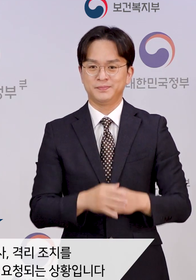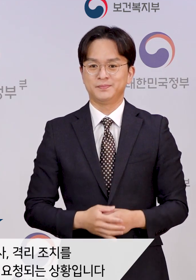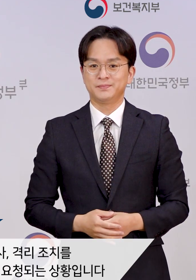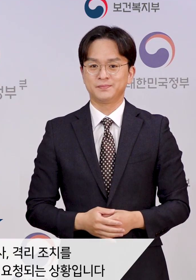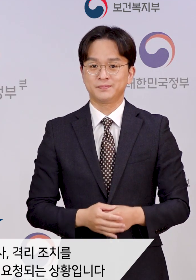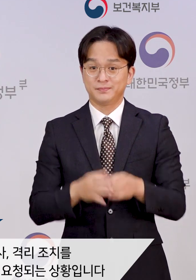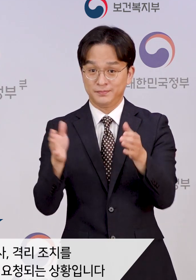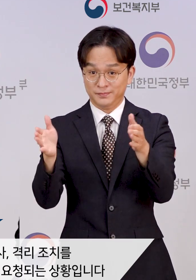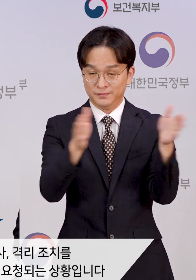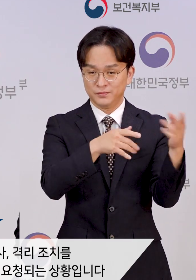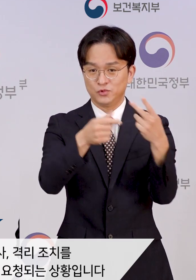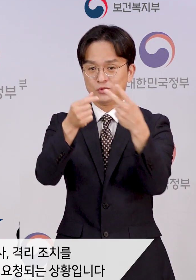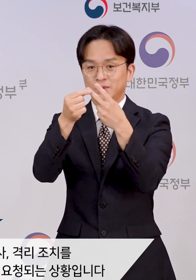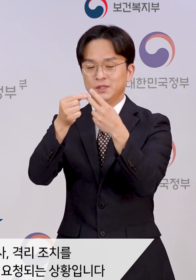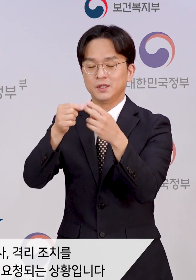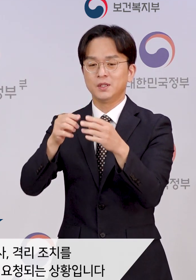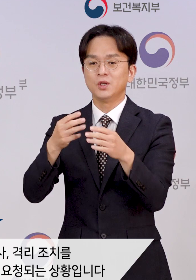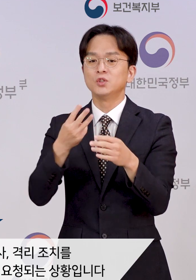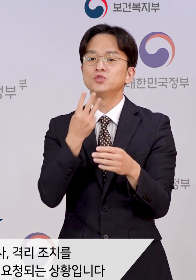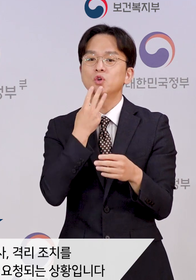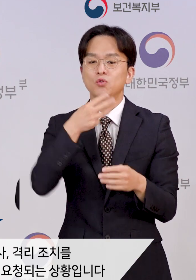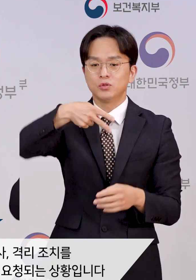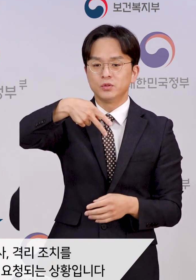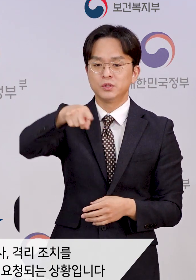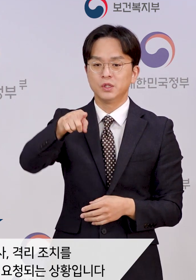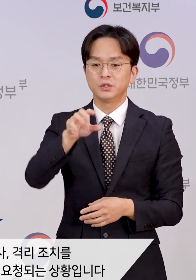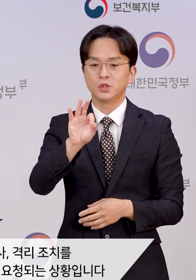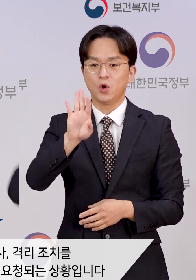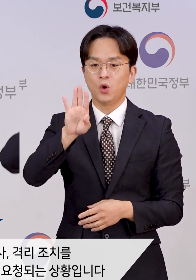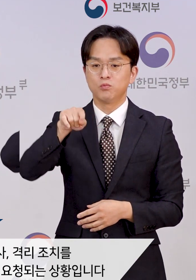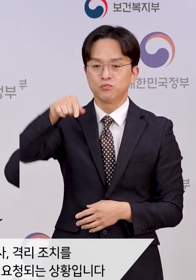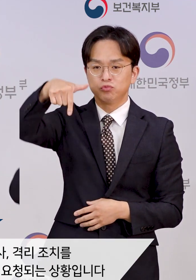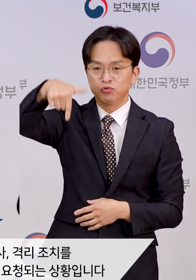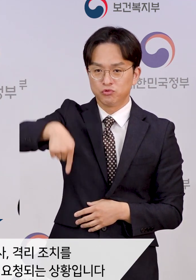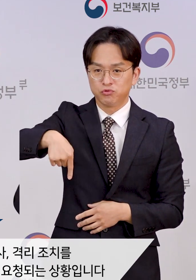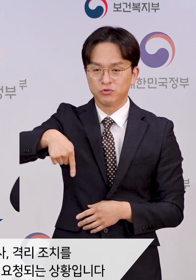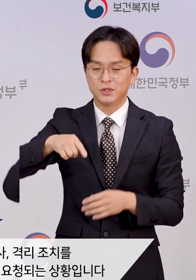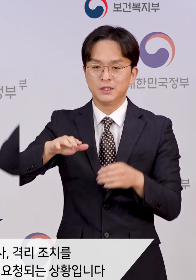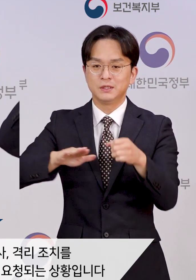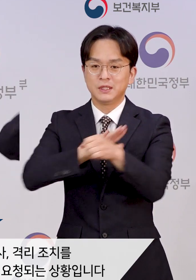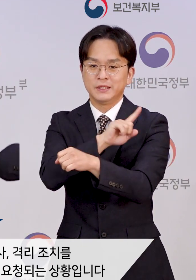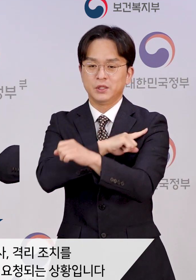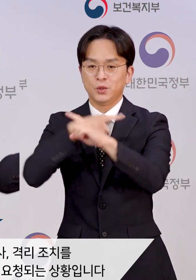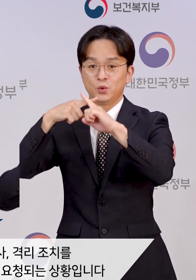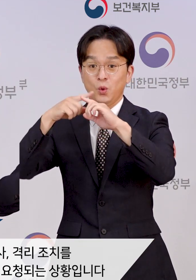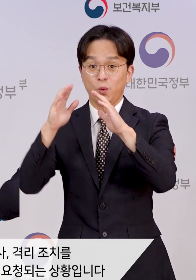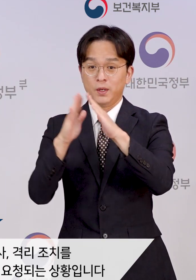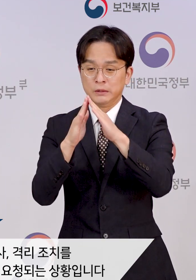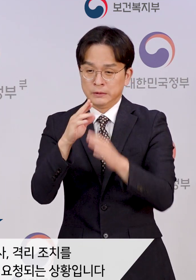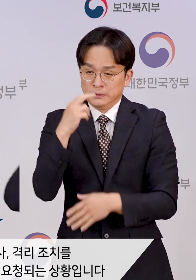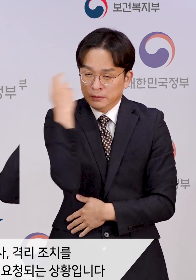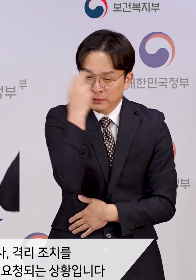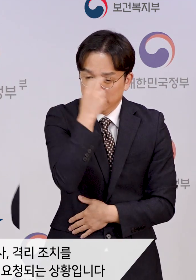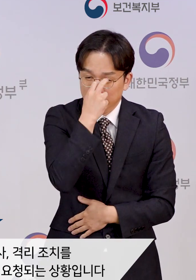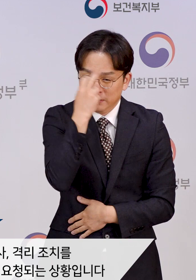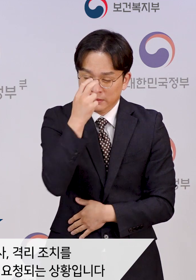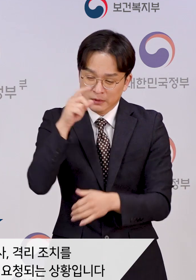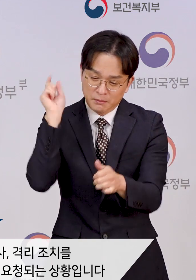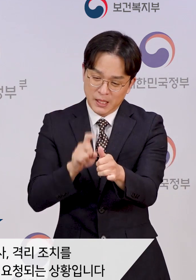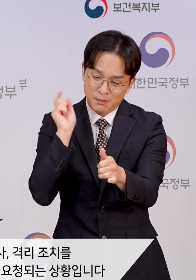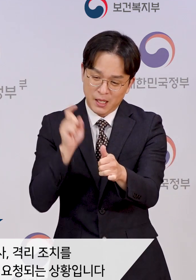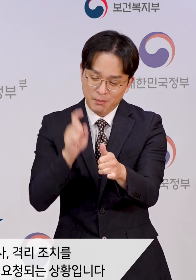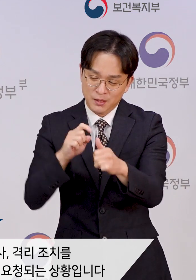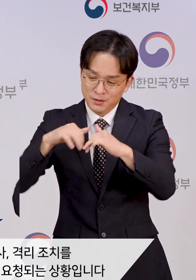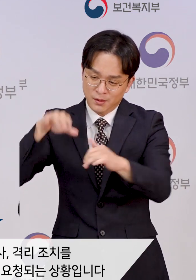이에 반해 서울 성북구 사랑제일교회는 정부가 최선을 다해 역학조사와 검사, 격리 조치를